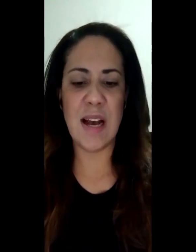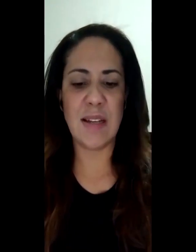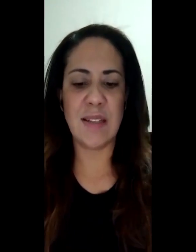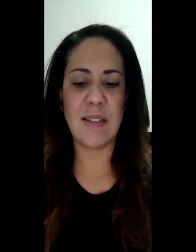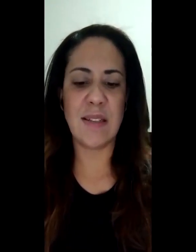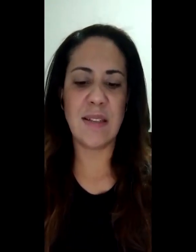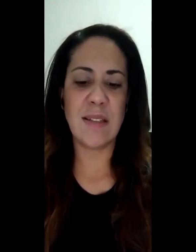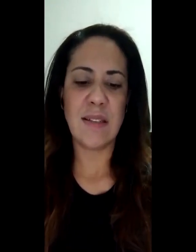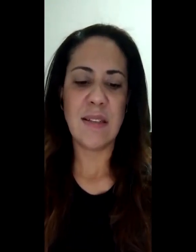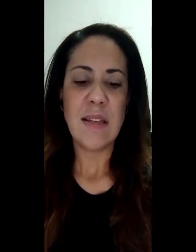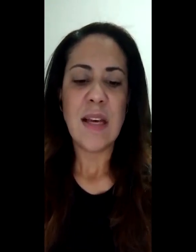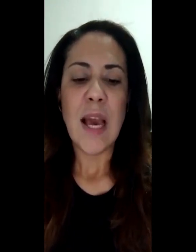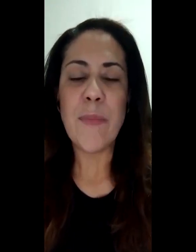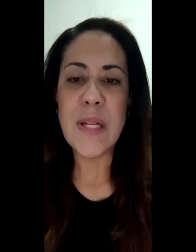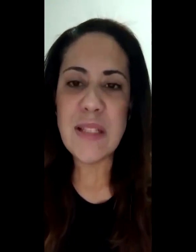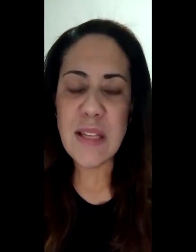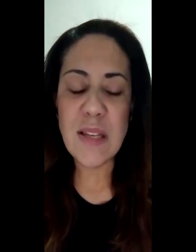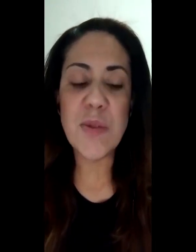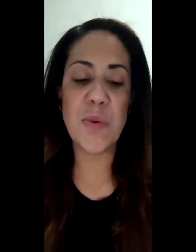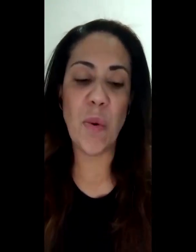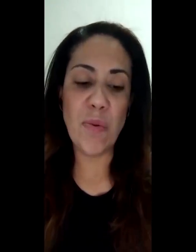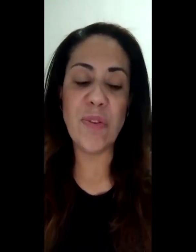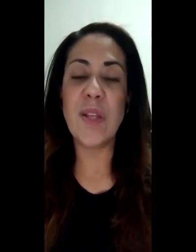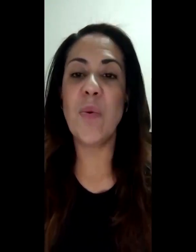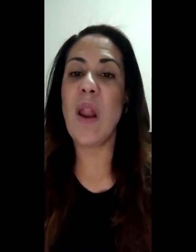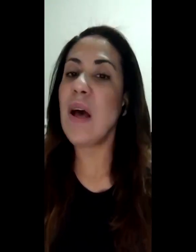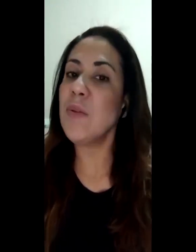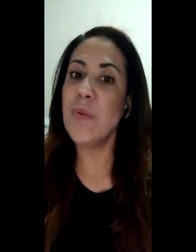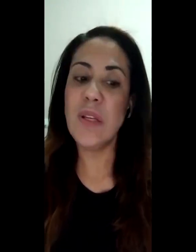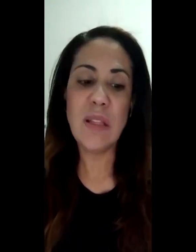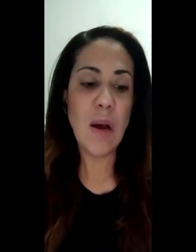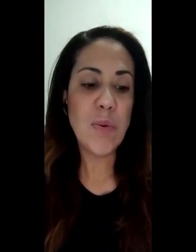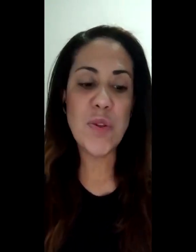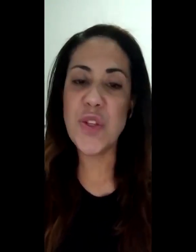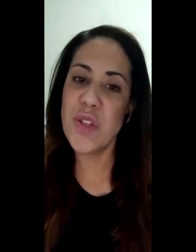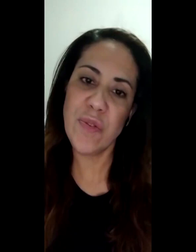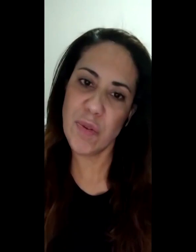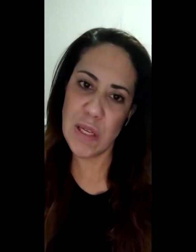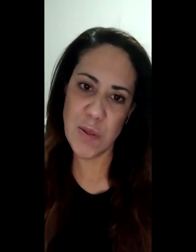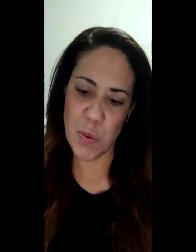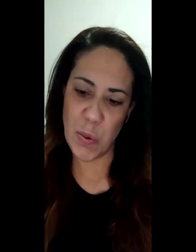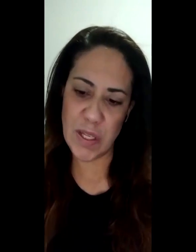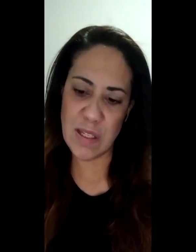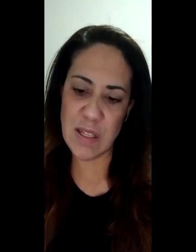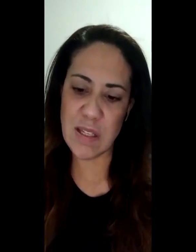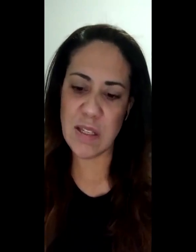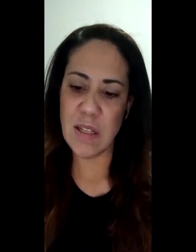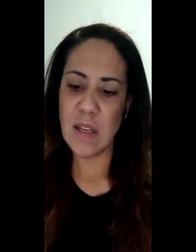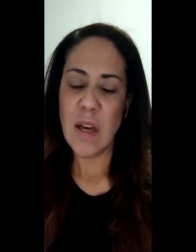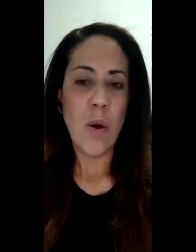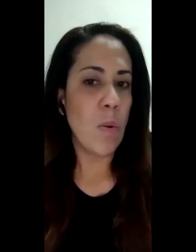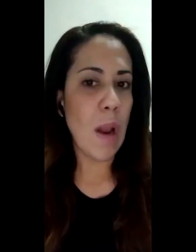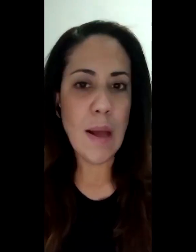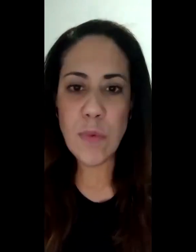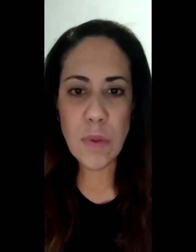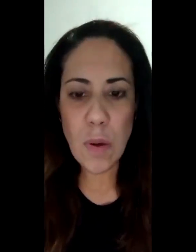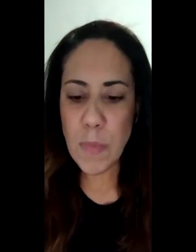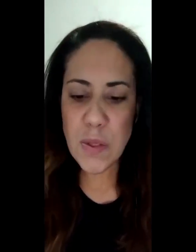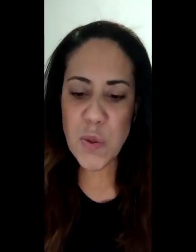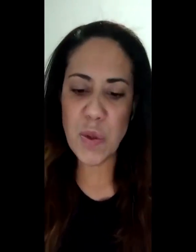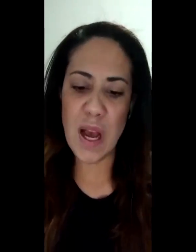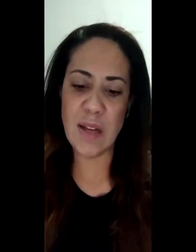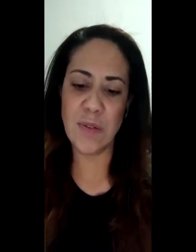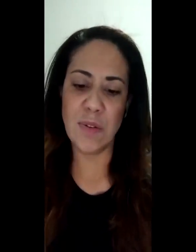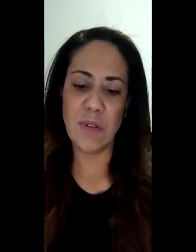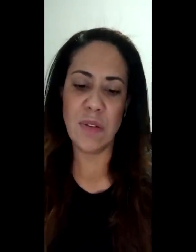Portanto, Siddhartha, é preciso ouvir o lado inaudível das coisas, o lado